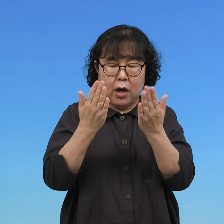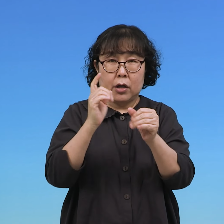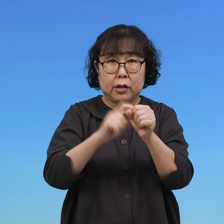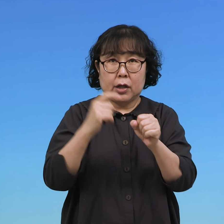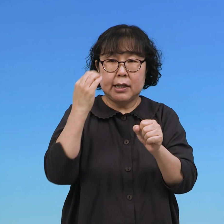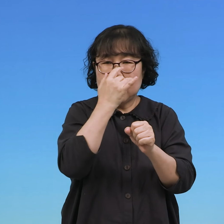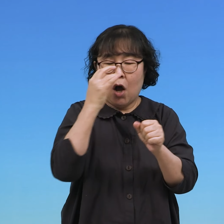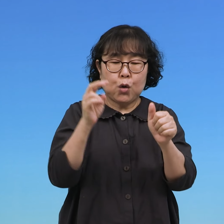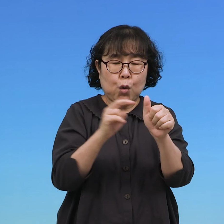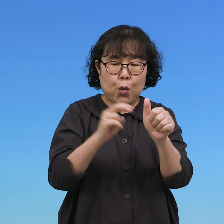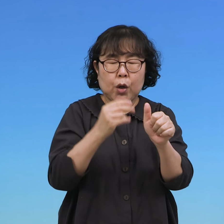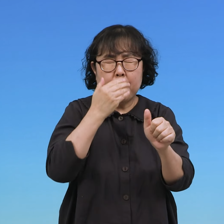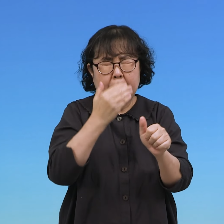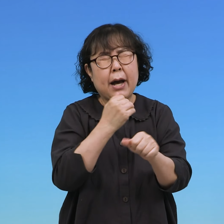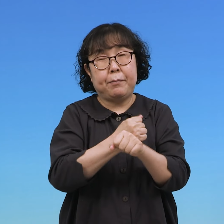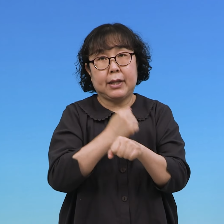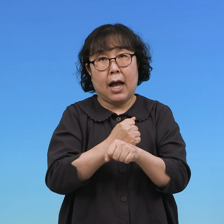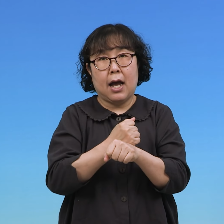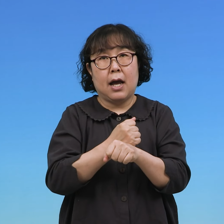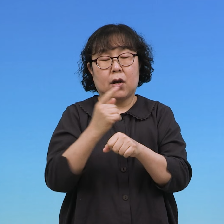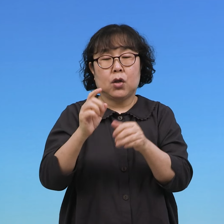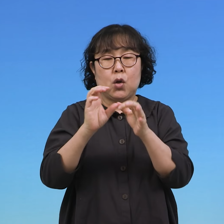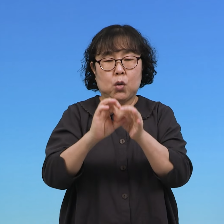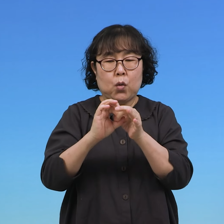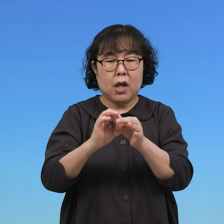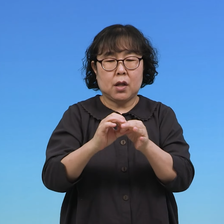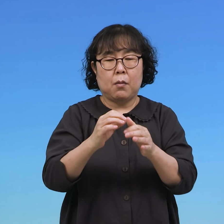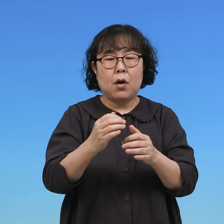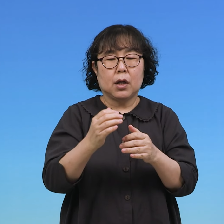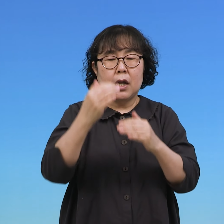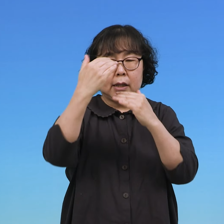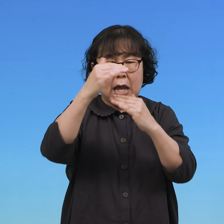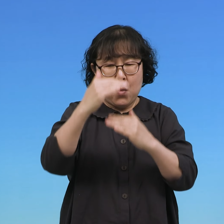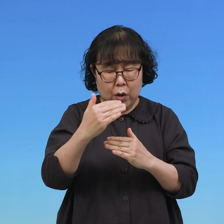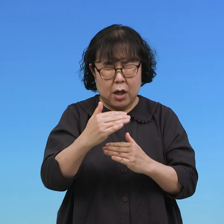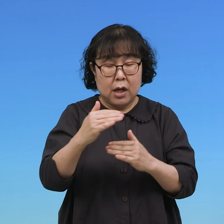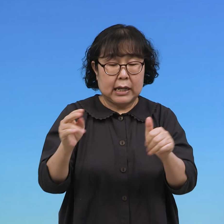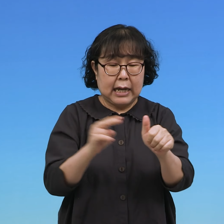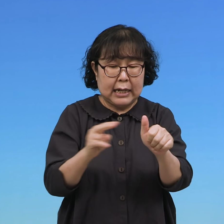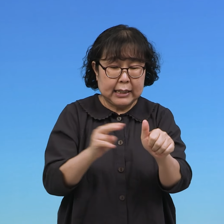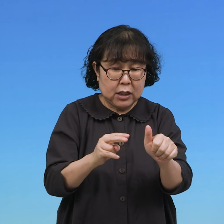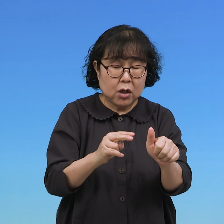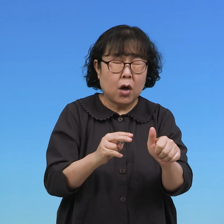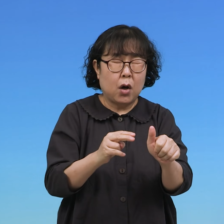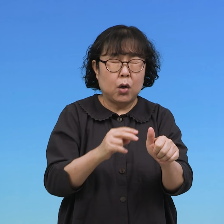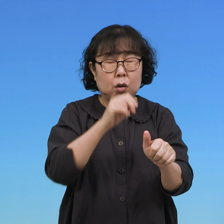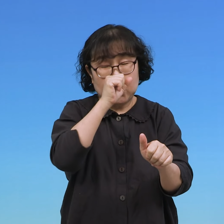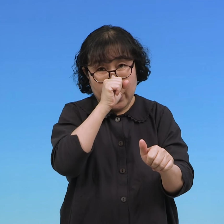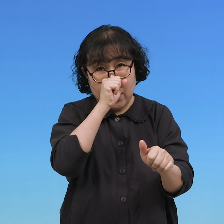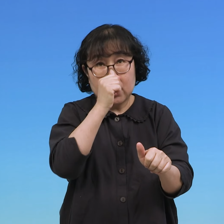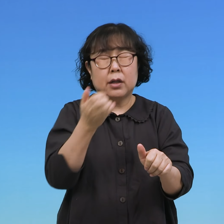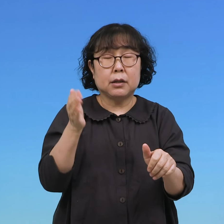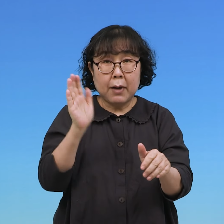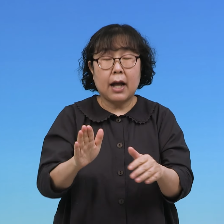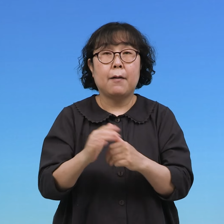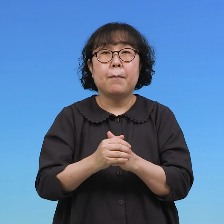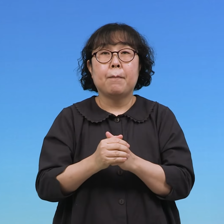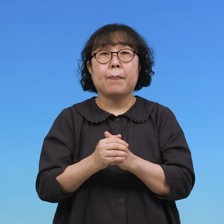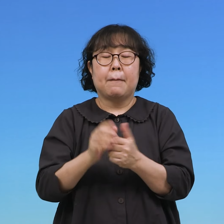책인데요, 뭐 이걸 통해서 막 엄청난 걸 가르치는 것도 중요하지만 제가 제일 중요한 거, 시급한 게